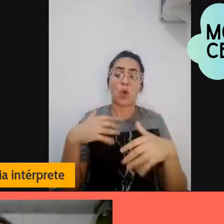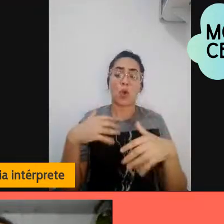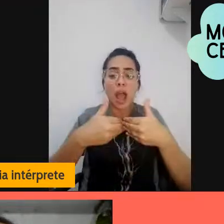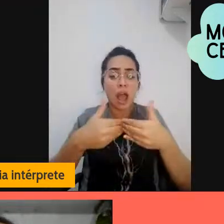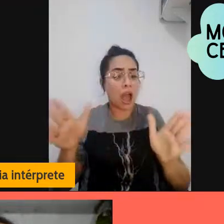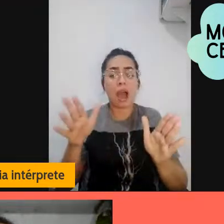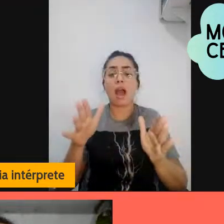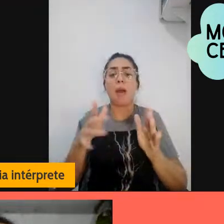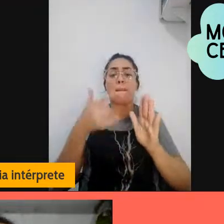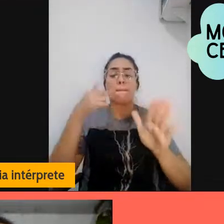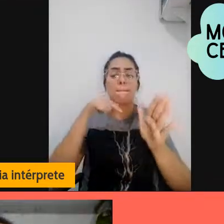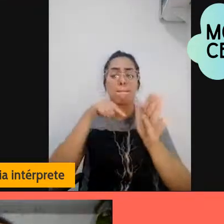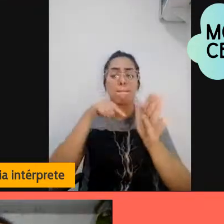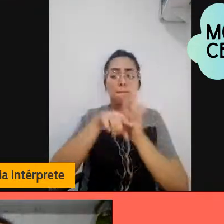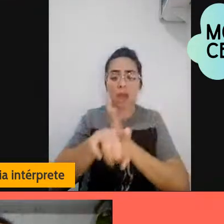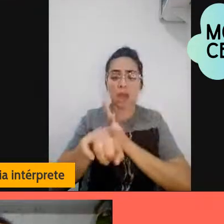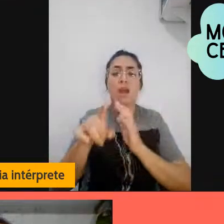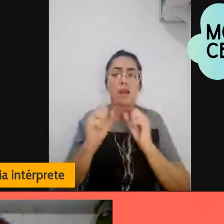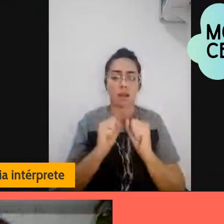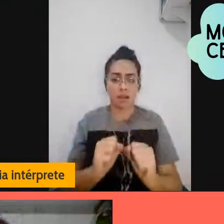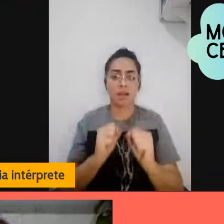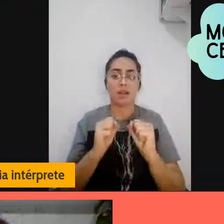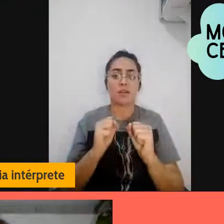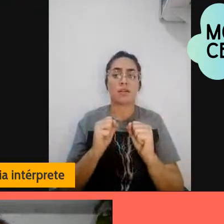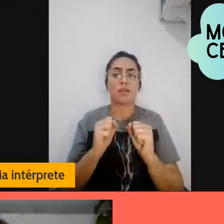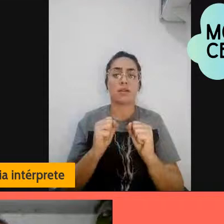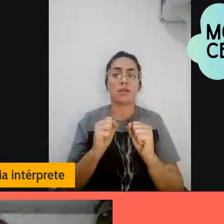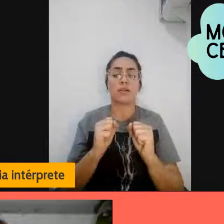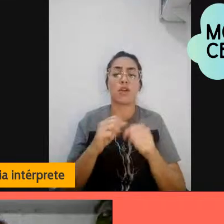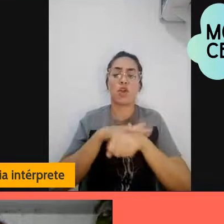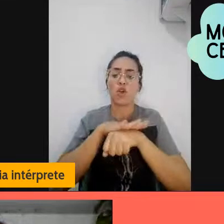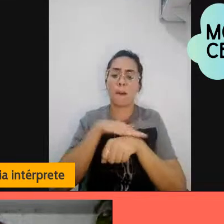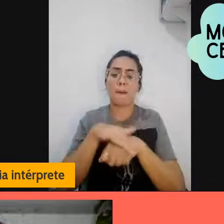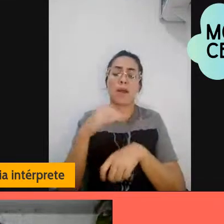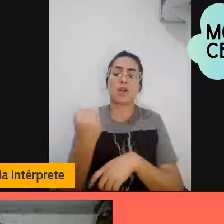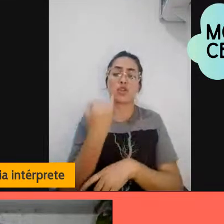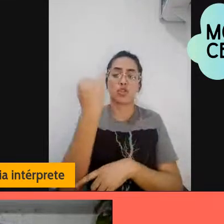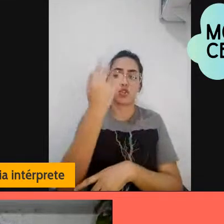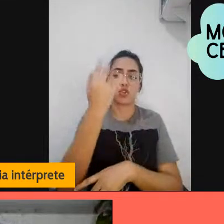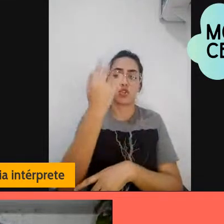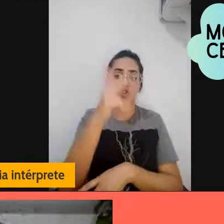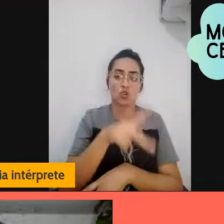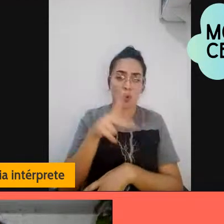as questões. Eu acho que é importante a gente conversar um pouco com o professor Timothy, né?